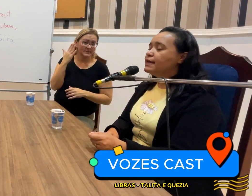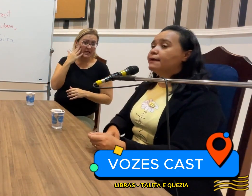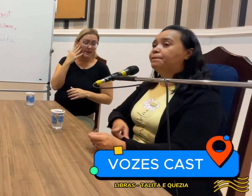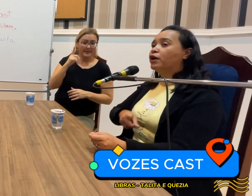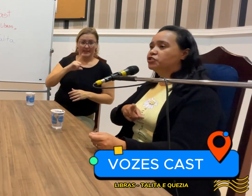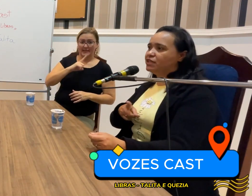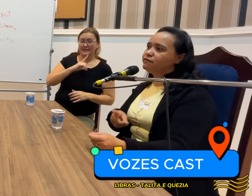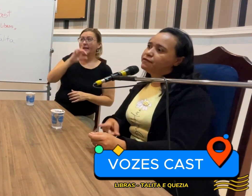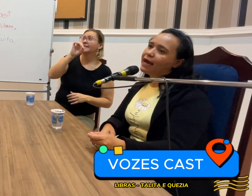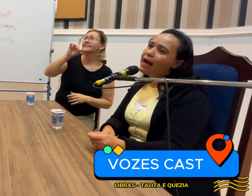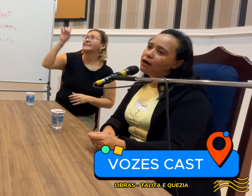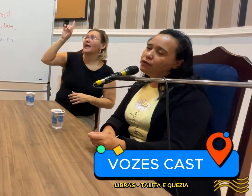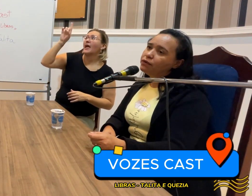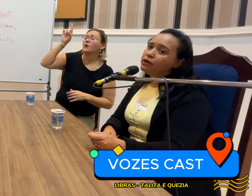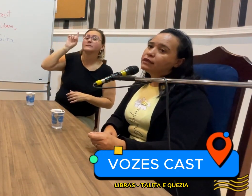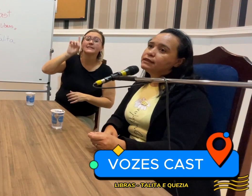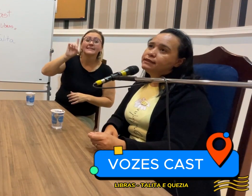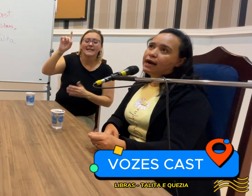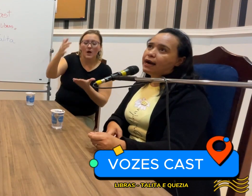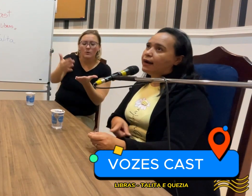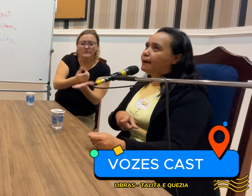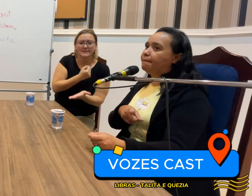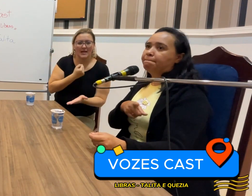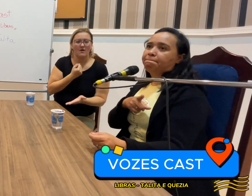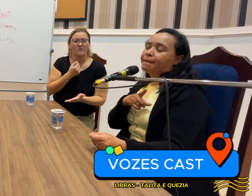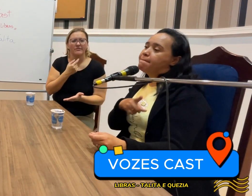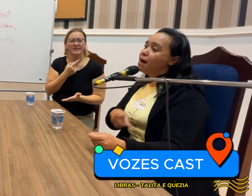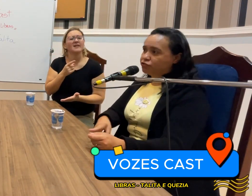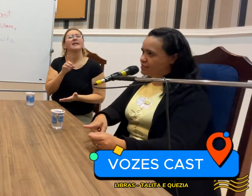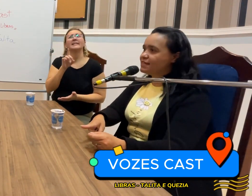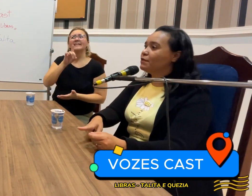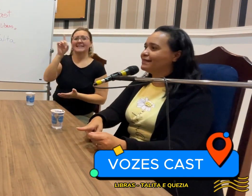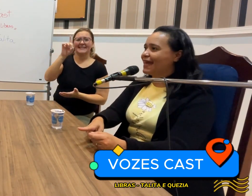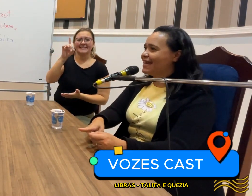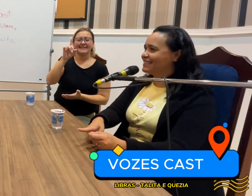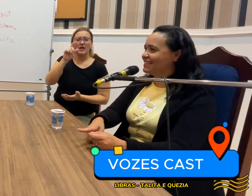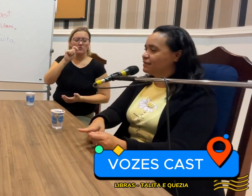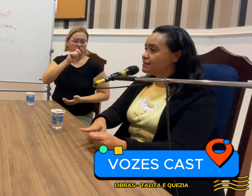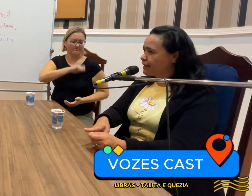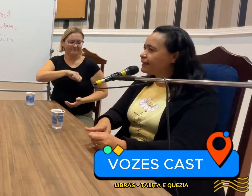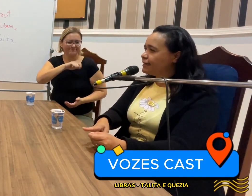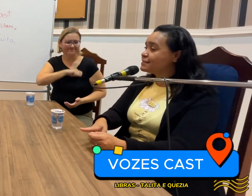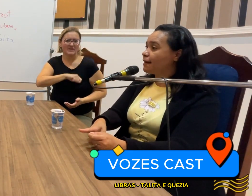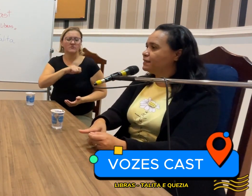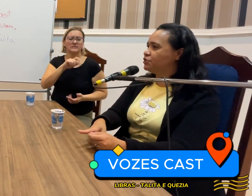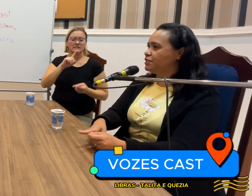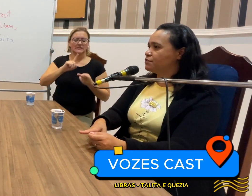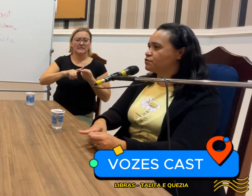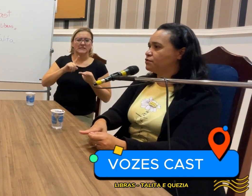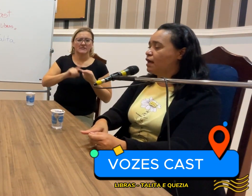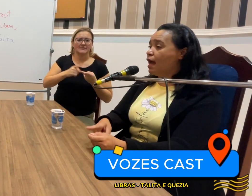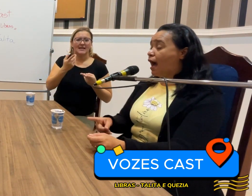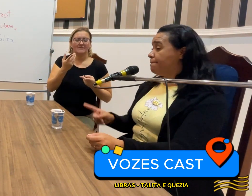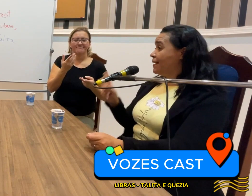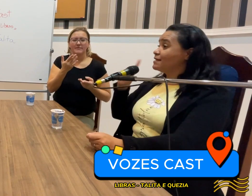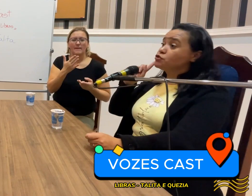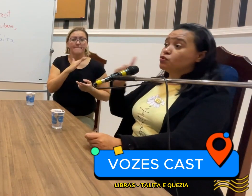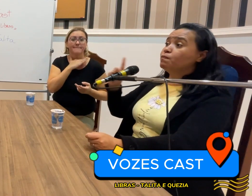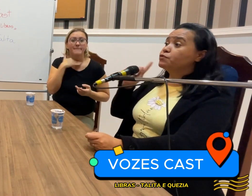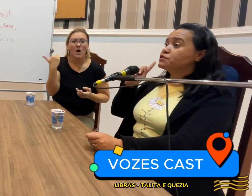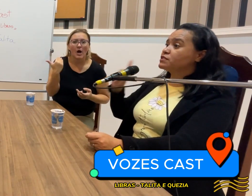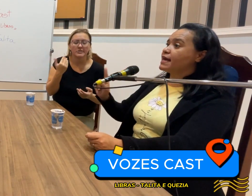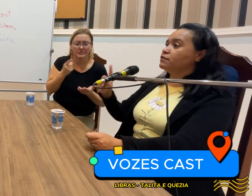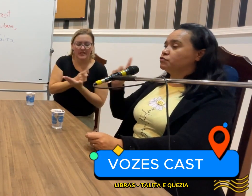salvá-lo, que pode livrá-lo da maldição eterna. Será que ele sabe disso?